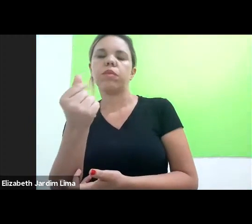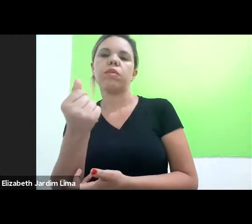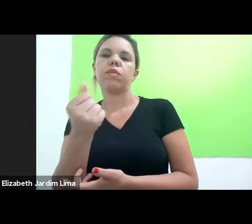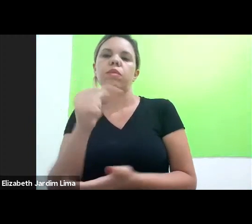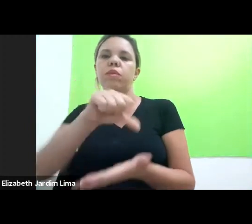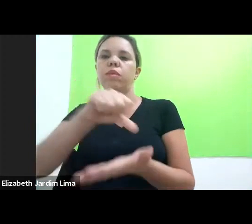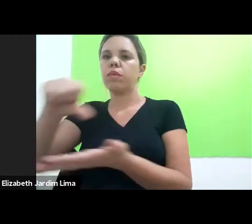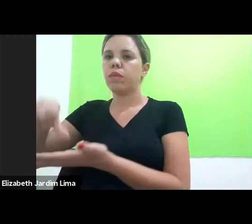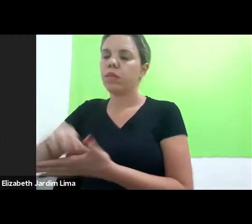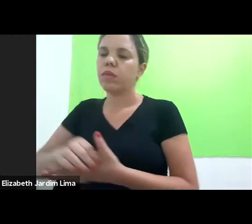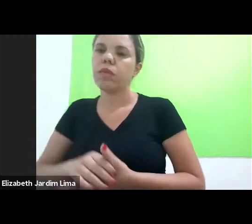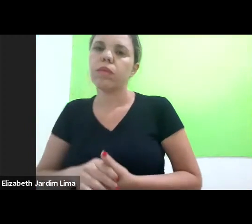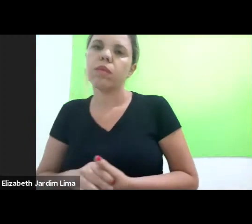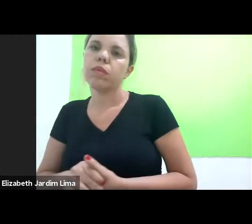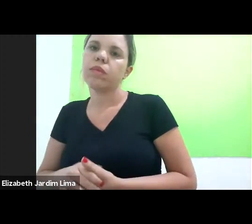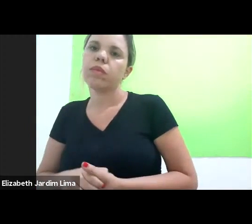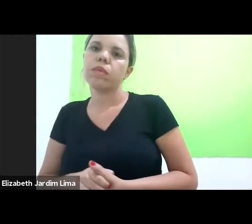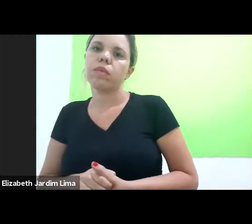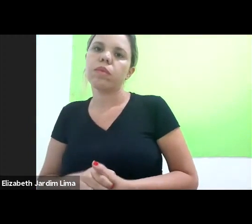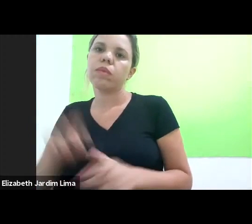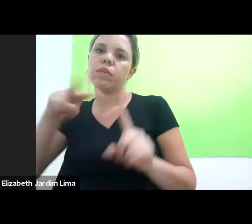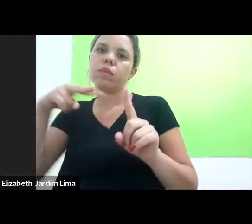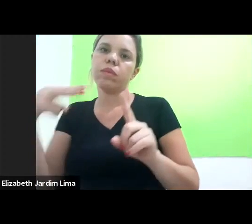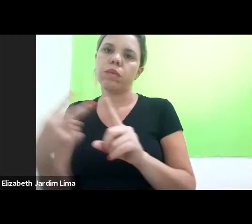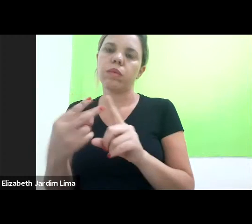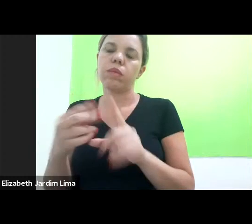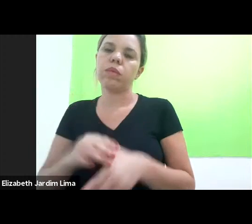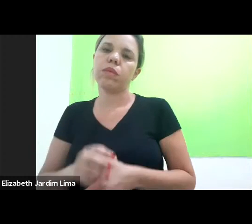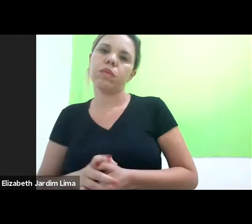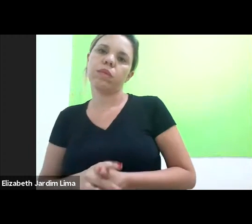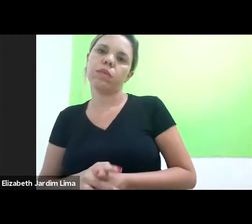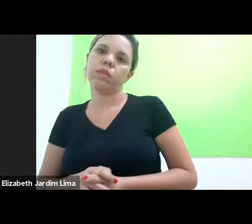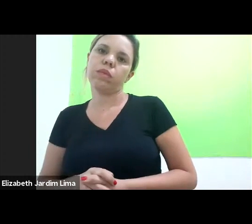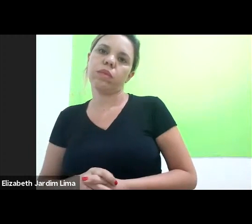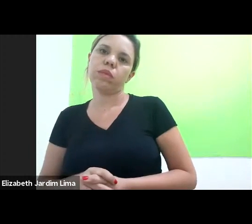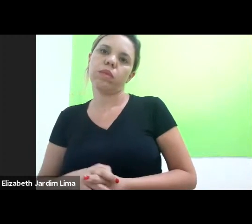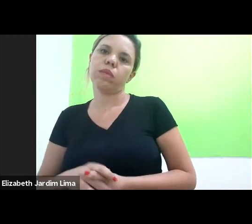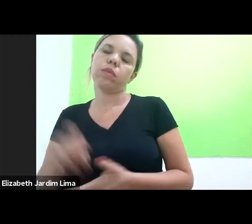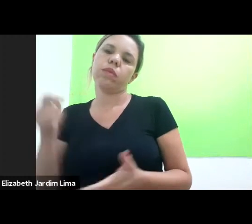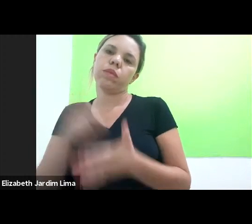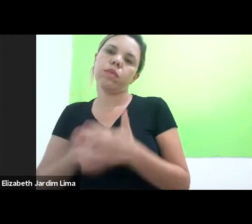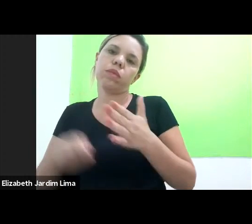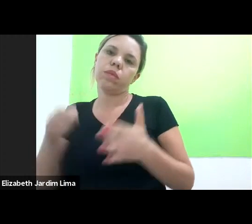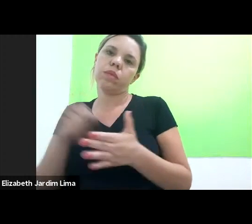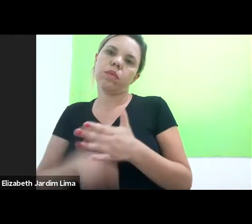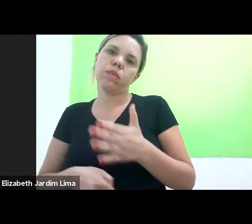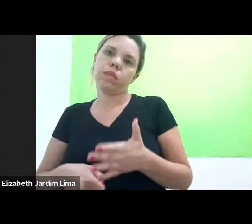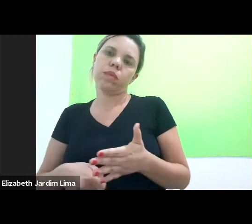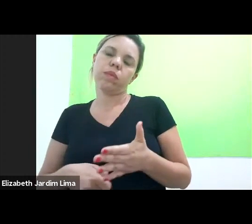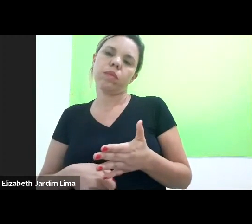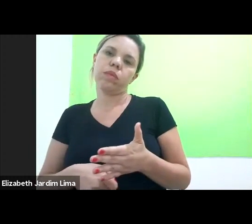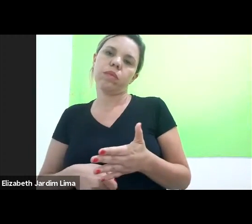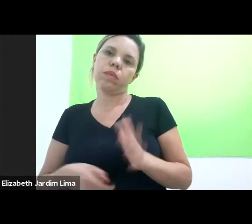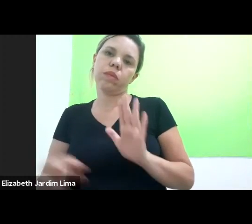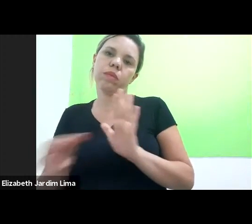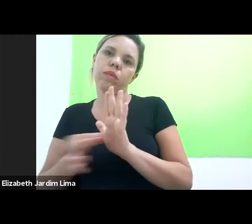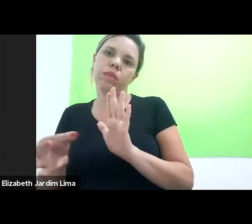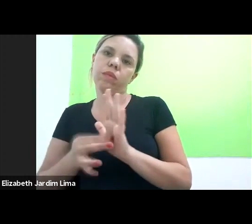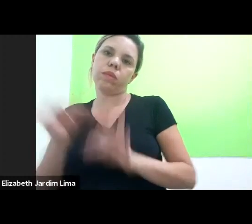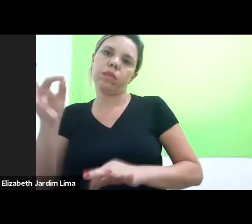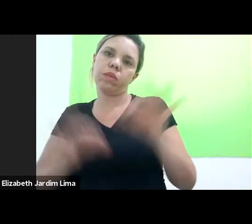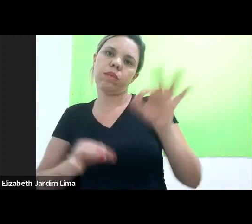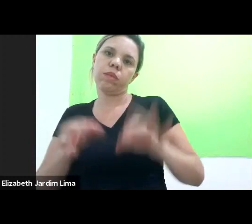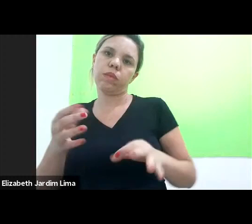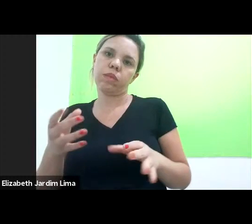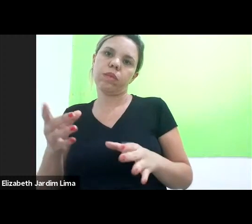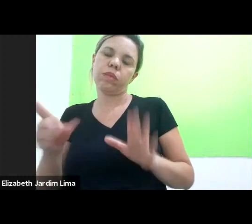quilombolas. Então, é uma perspectiva assim, de lutas, tanto no ponto de vista jurídico, tanto